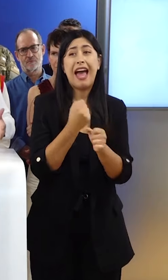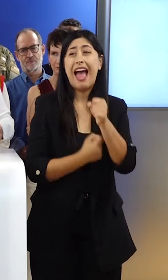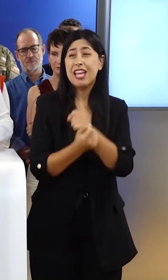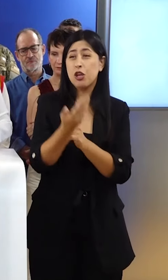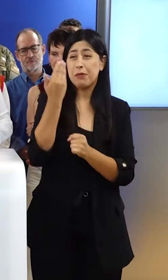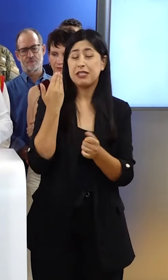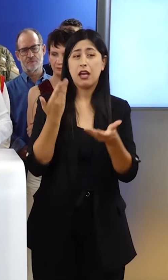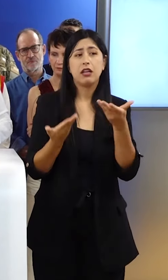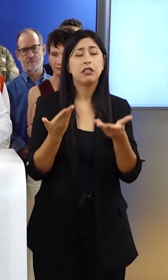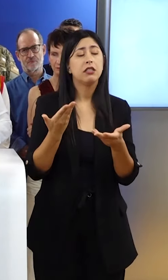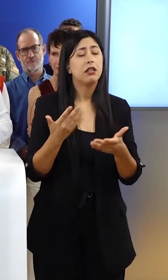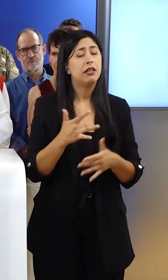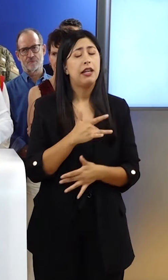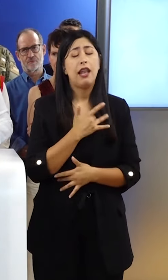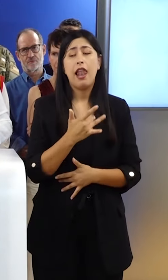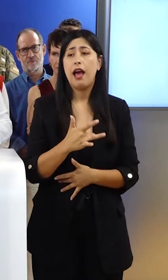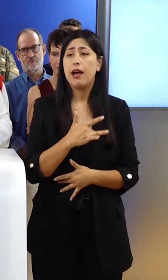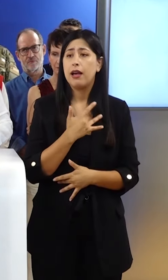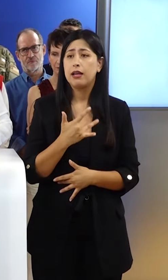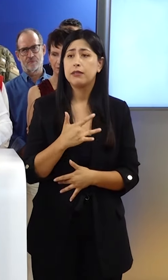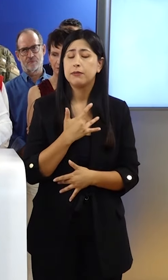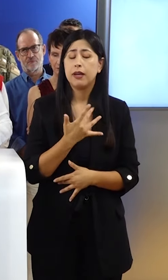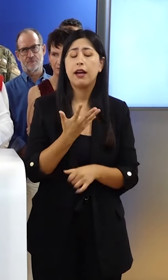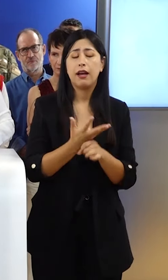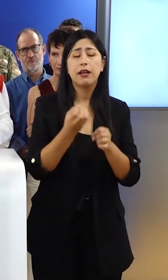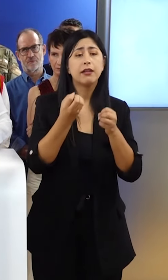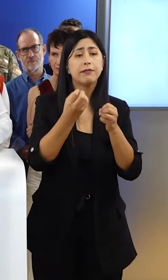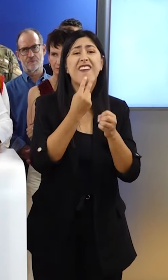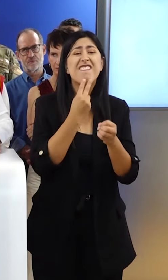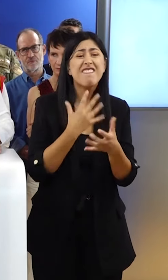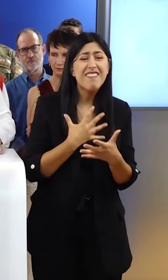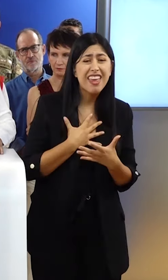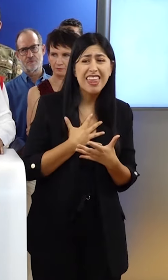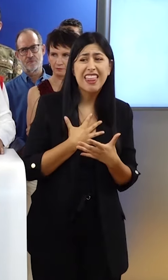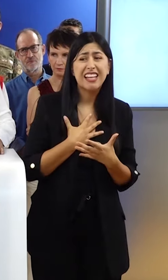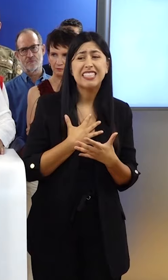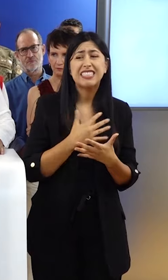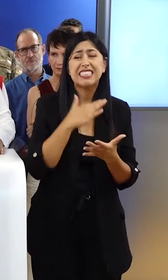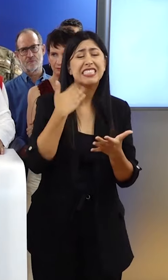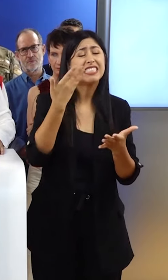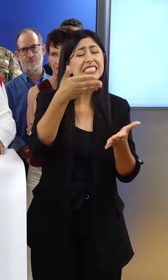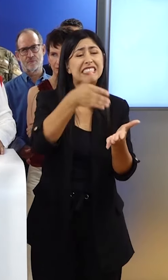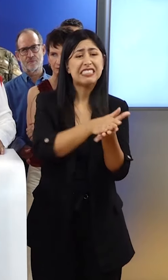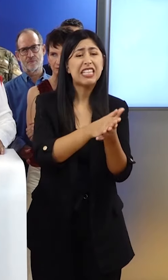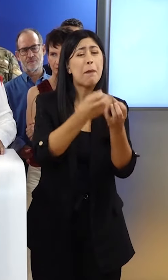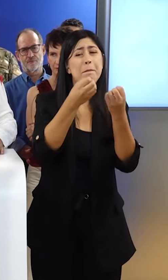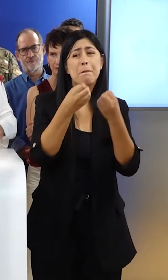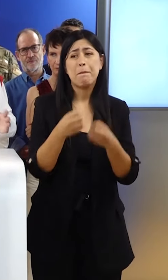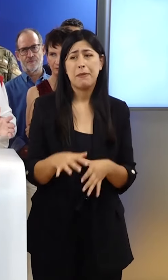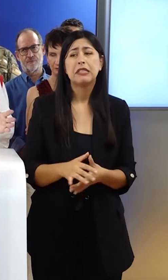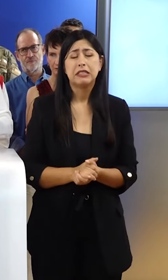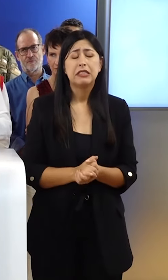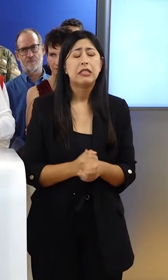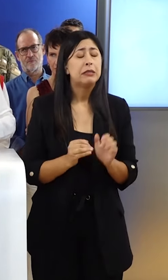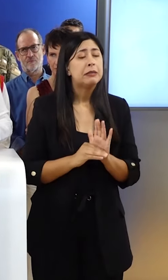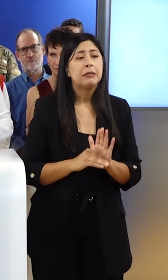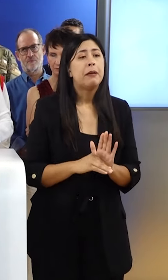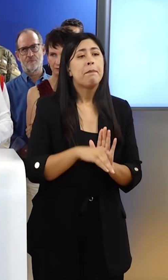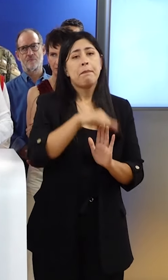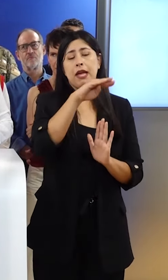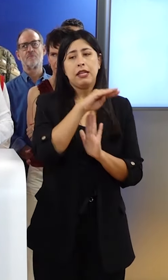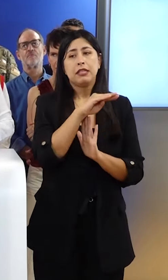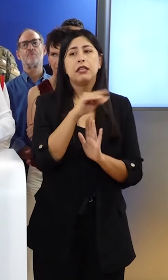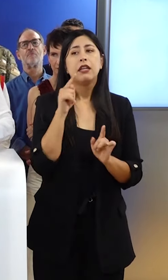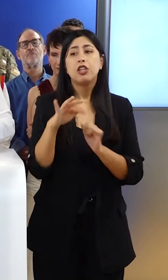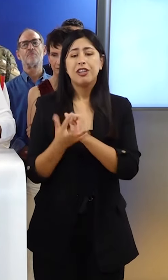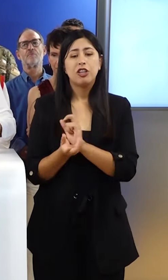año pasado tenemos desgraciadamente eh una pérdida de vida eh Muy superior eh Pero eso Por supuesto c fuera